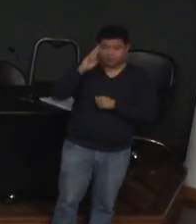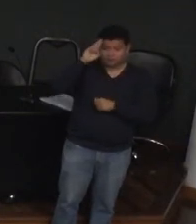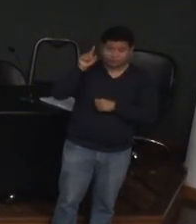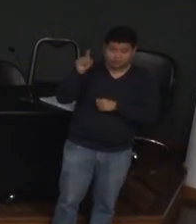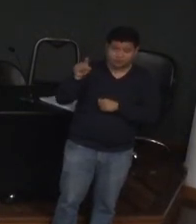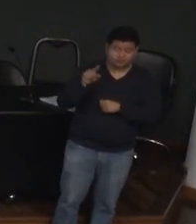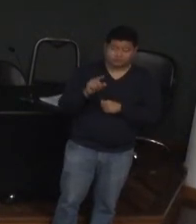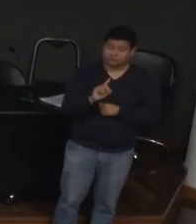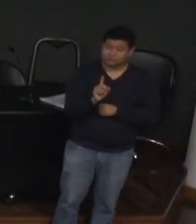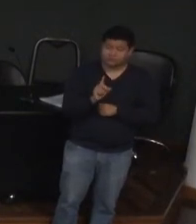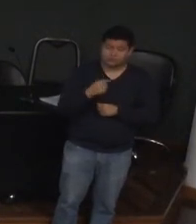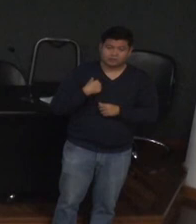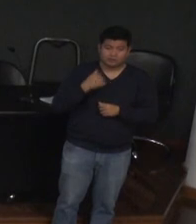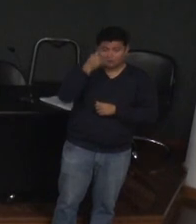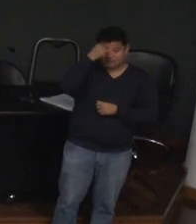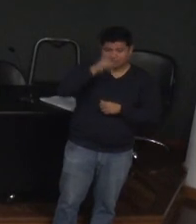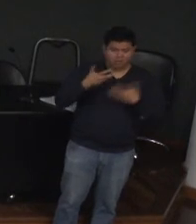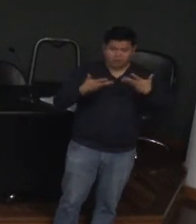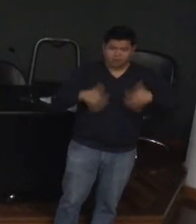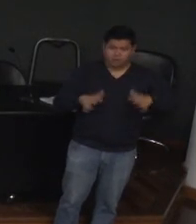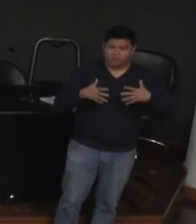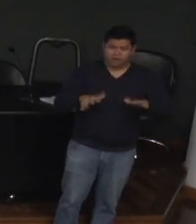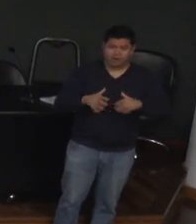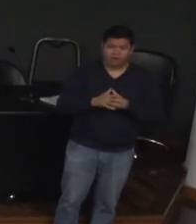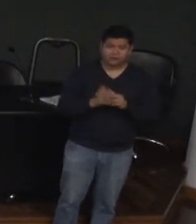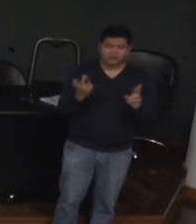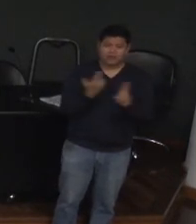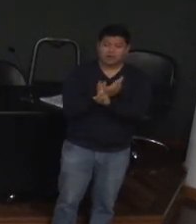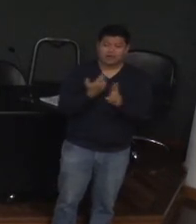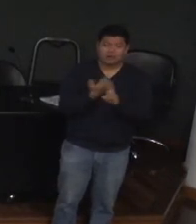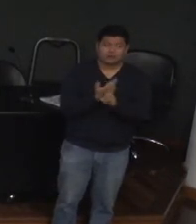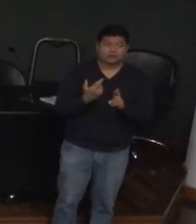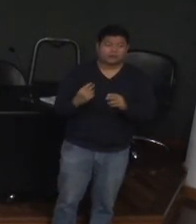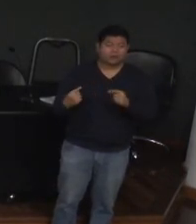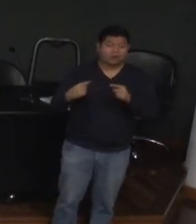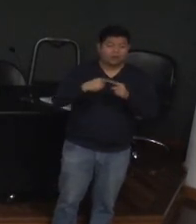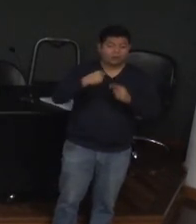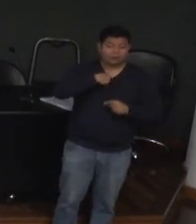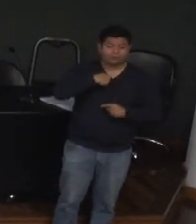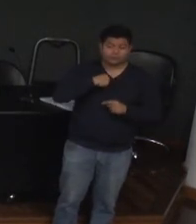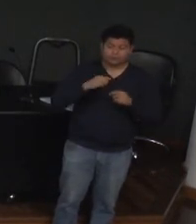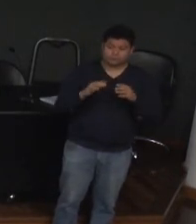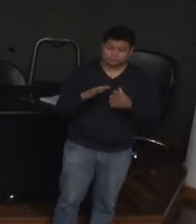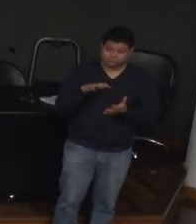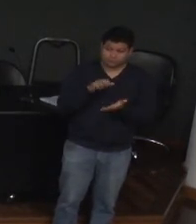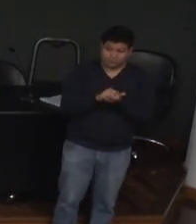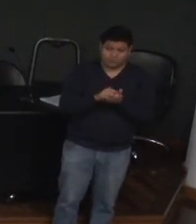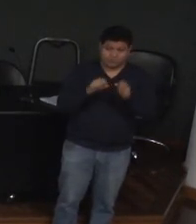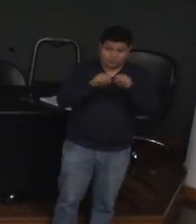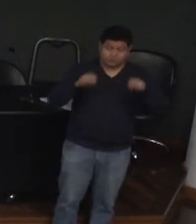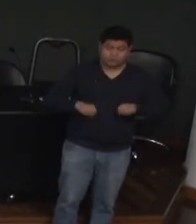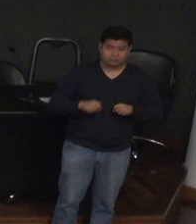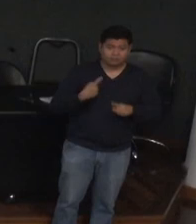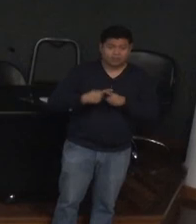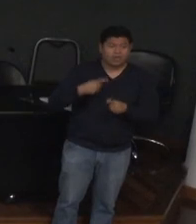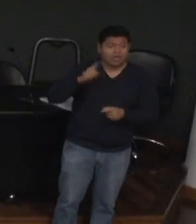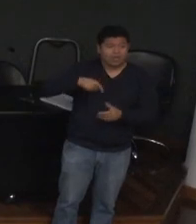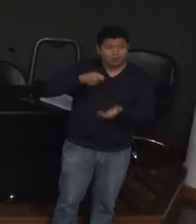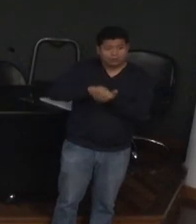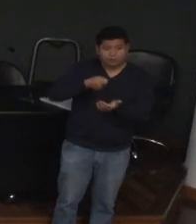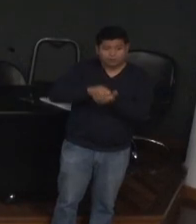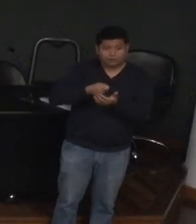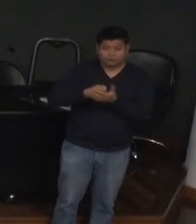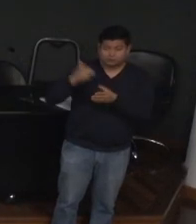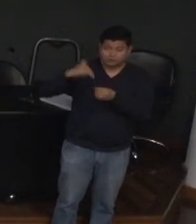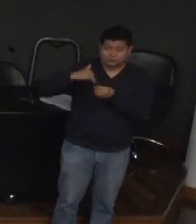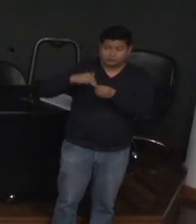como evitar esse risco, dizer, ó, eu não quero que essa relação seja imputada no cadastro, porque essa é uma informação obrigatória que o município, lá